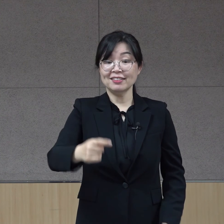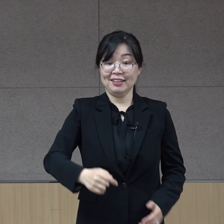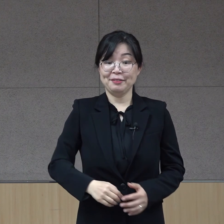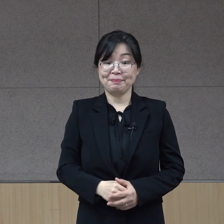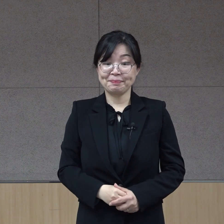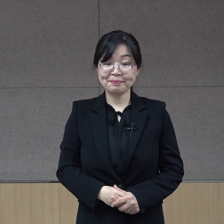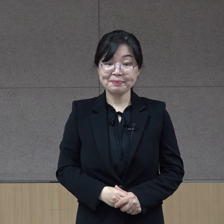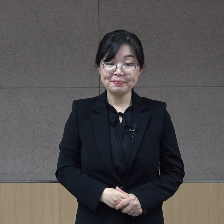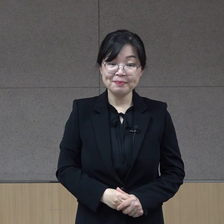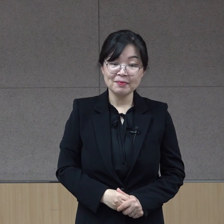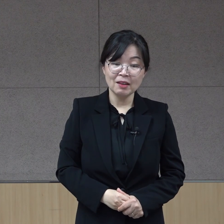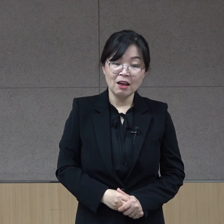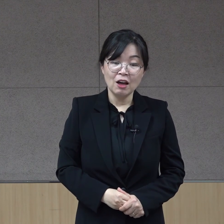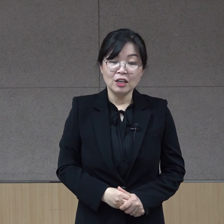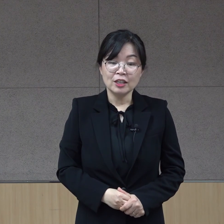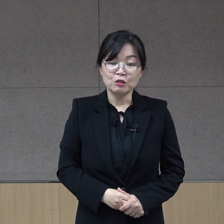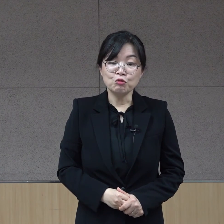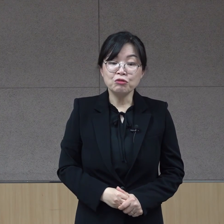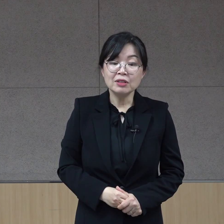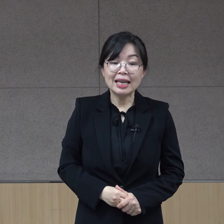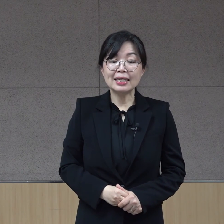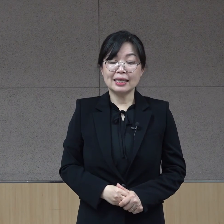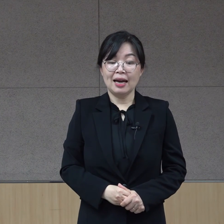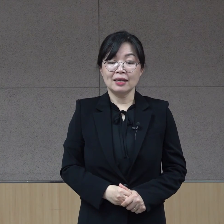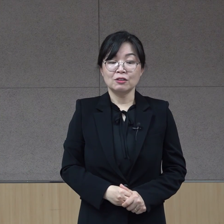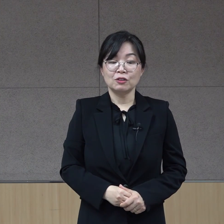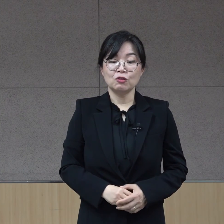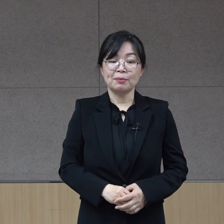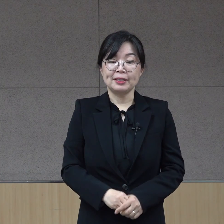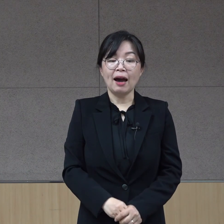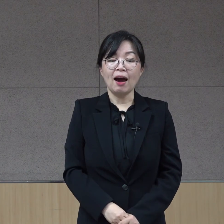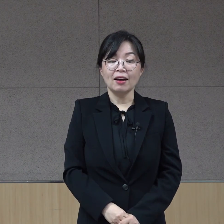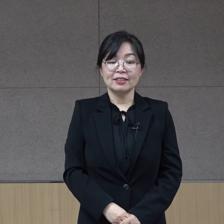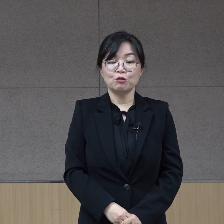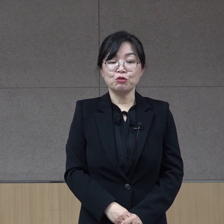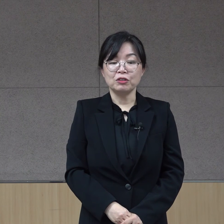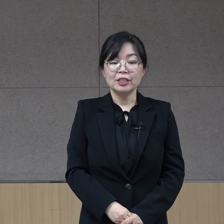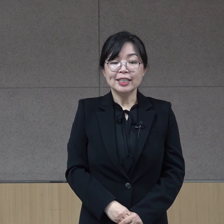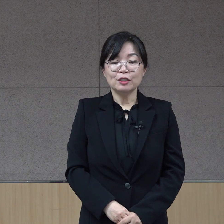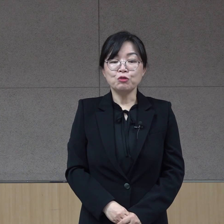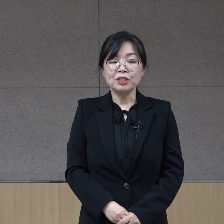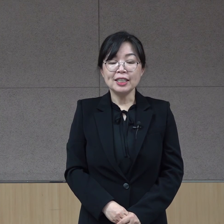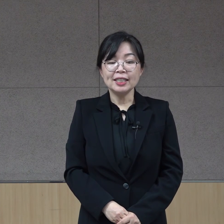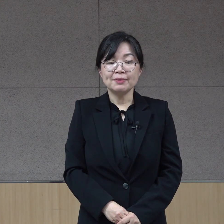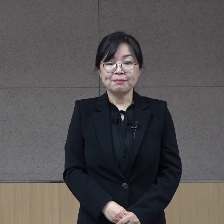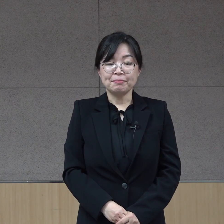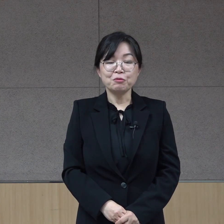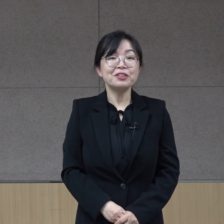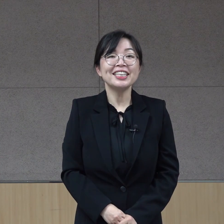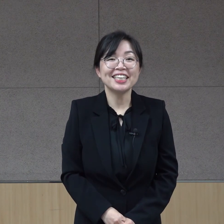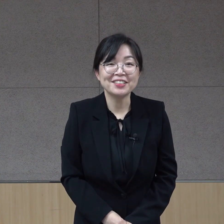네. 자, 눈 내리다라는 수화입니다. 자, 눈이 무슨 색이죠,